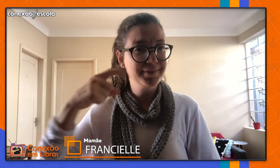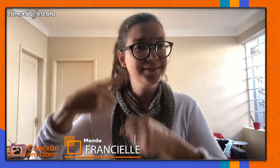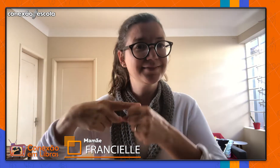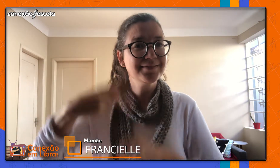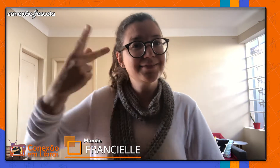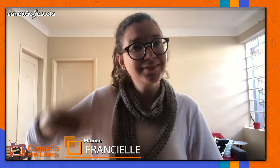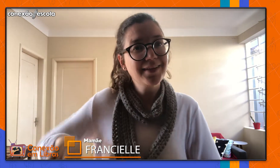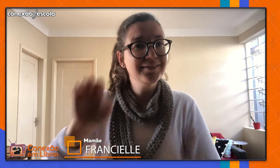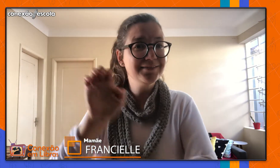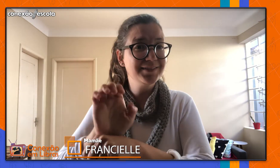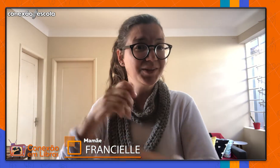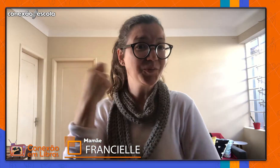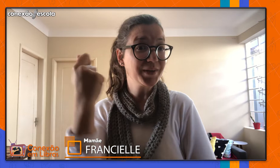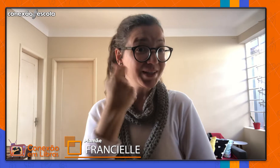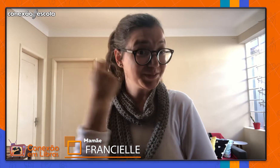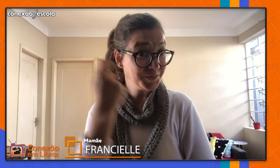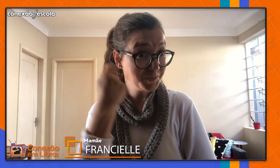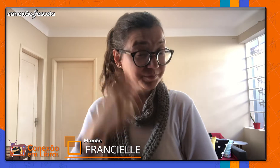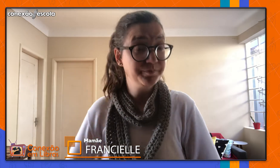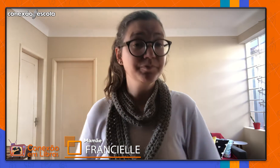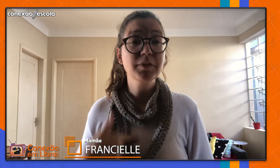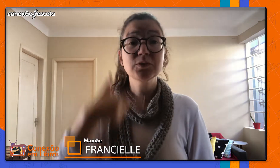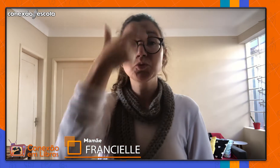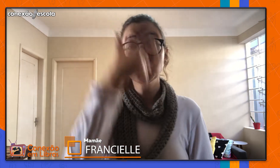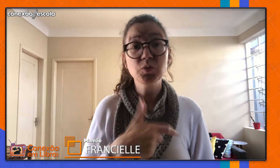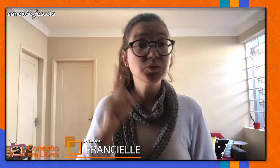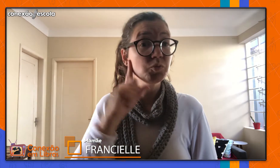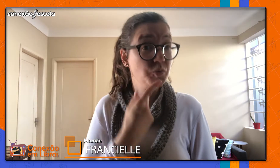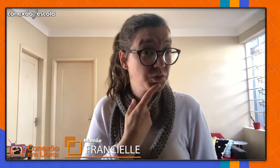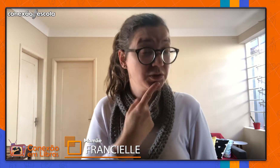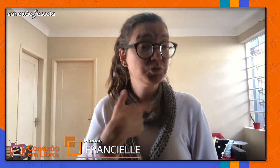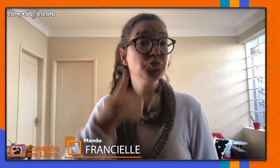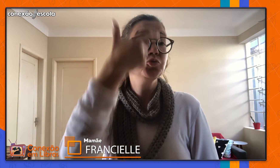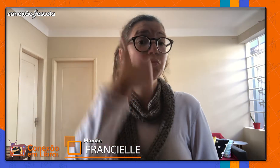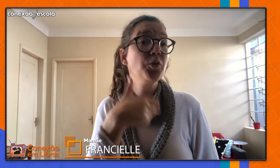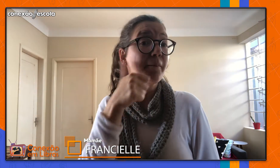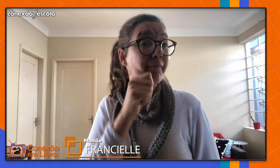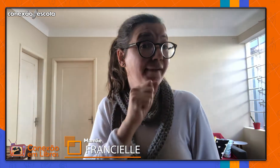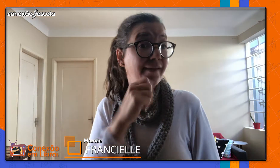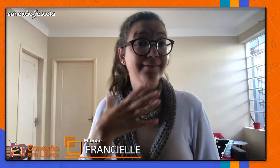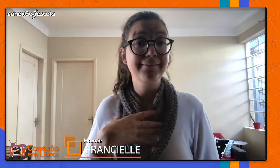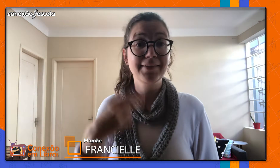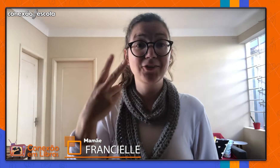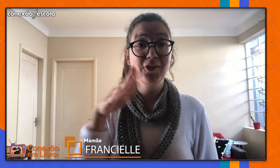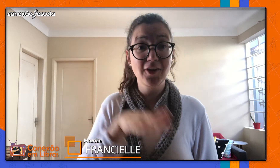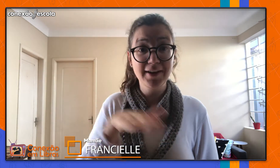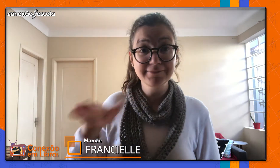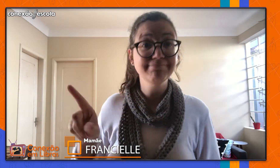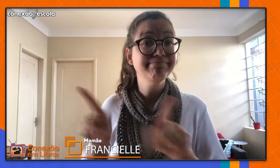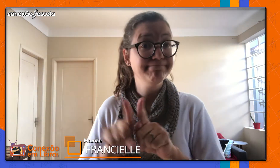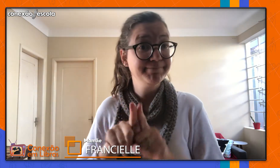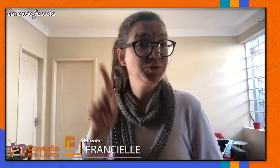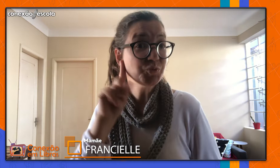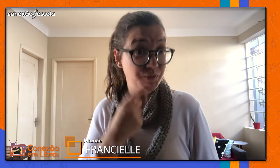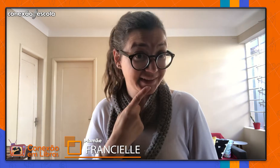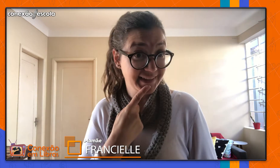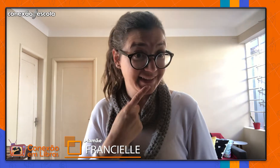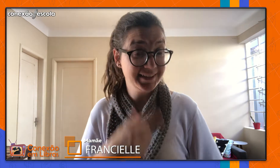uma cidade aqui do estado do Rio Grande do Sul. Sou surda e sou mãe de duas crianças também